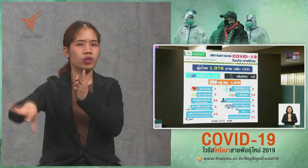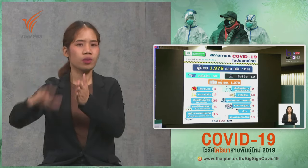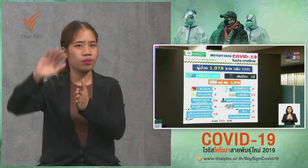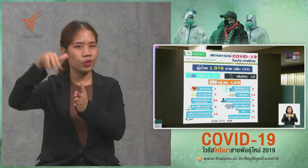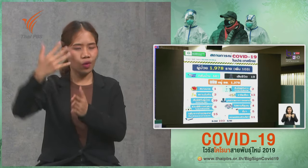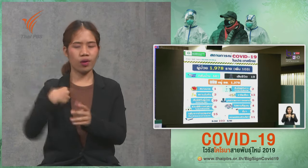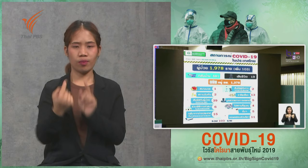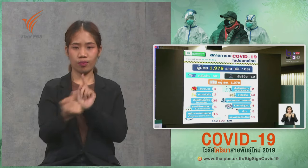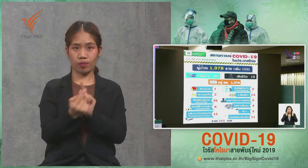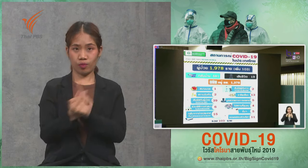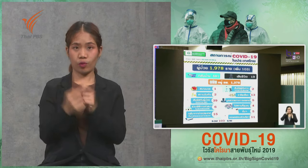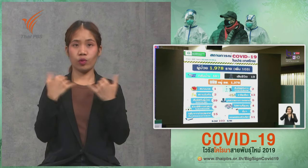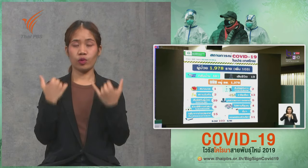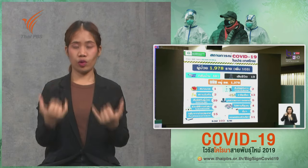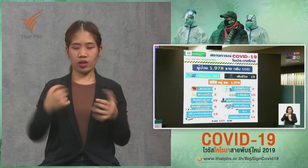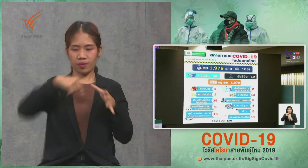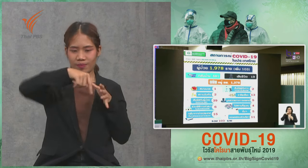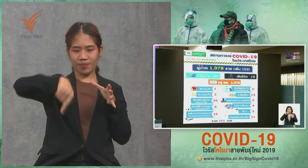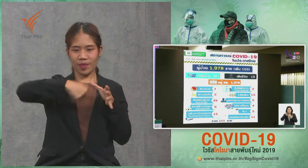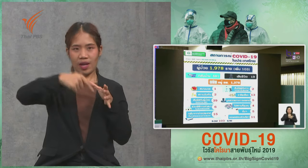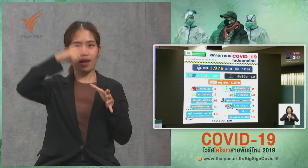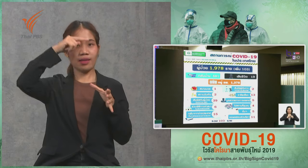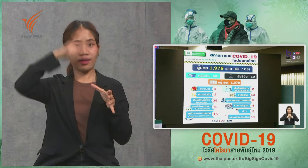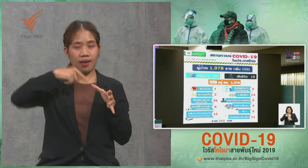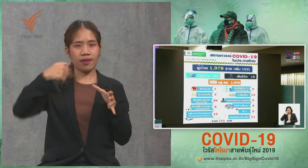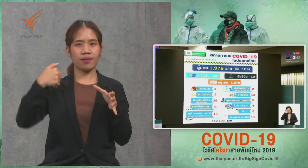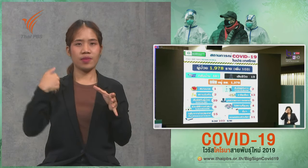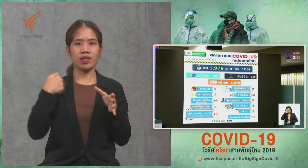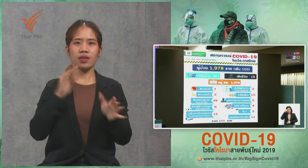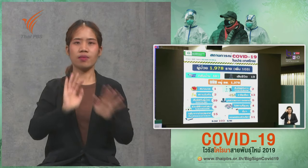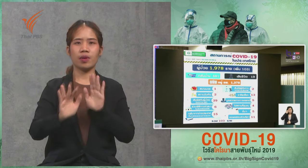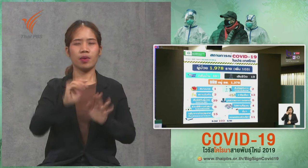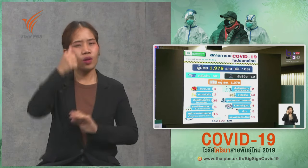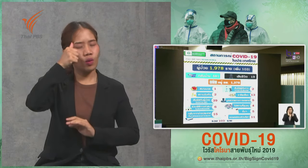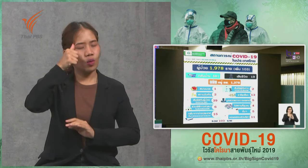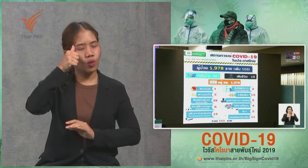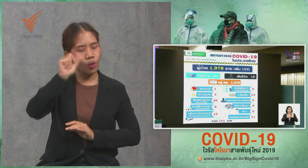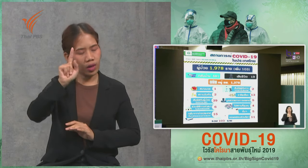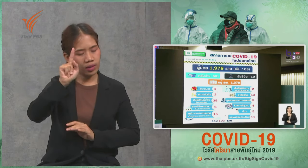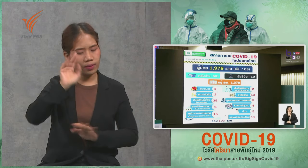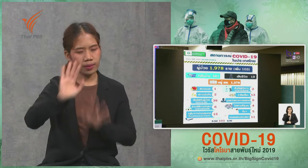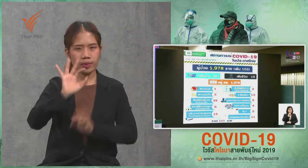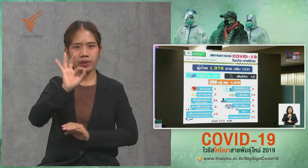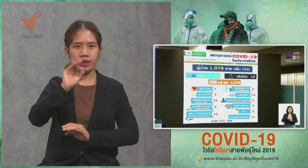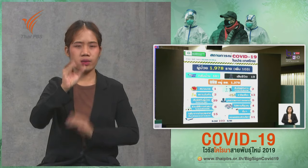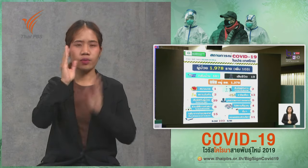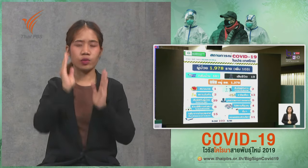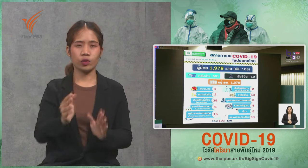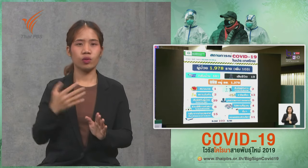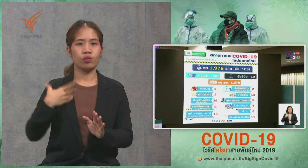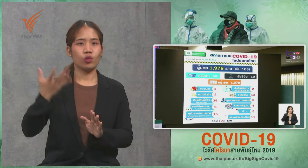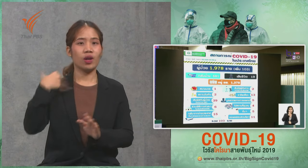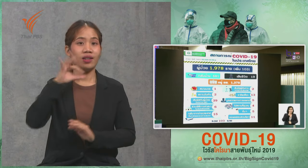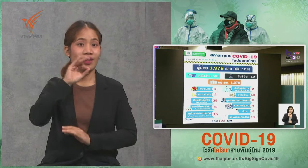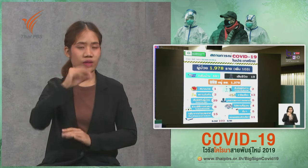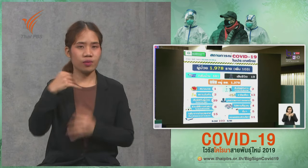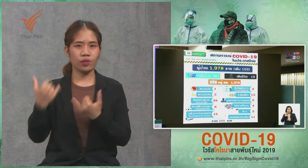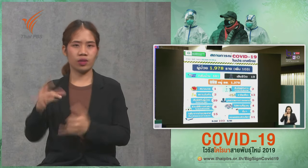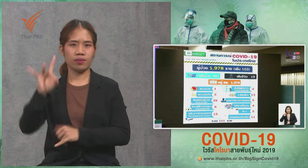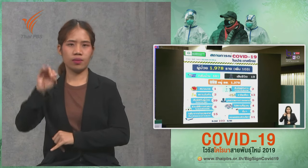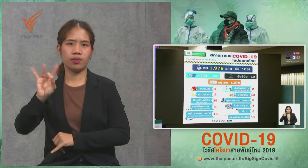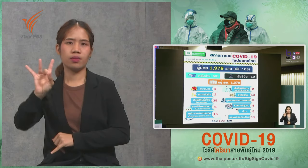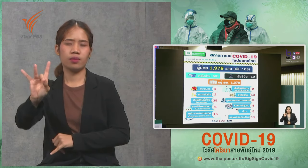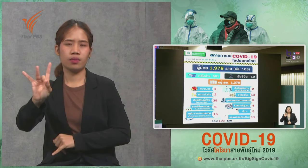อนนี้คนไทยมีการติดเชื้อในประเทศเนี่ยอยู่ที่ระดับประมาณวันละ90คนนะครับเมื่อวาน90วันนี้ก็เหลือ88